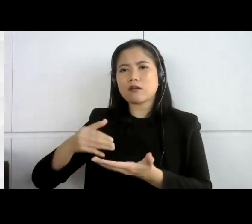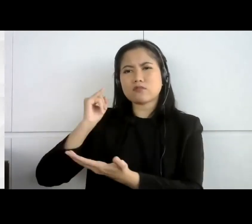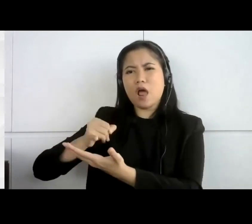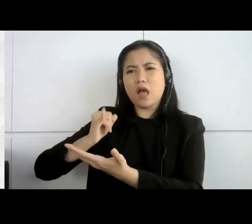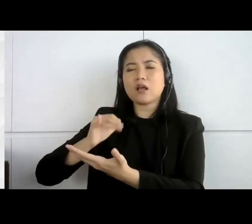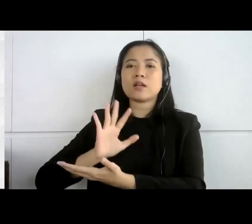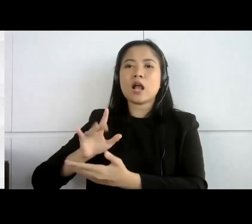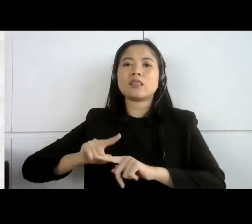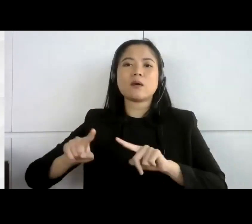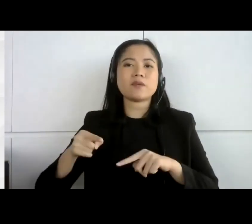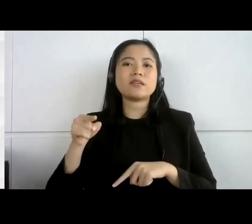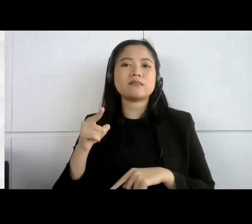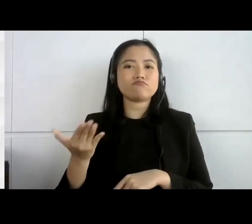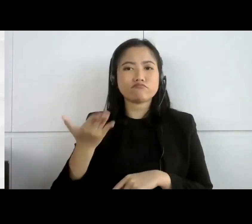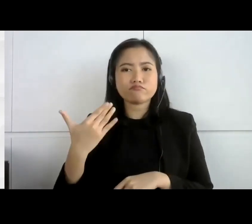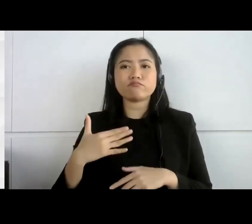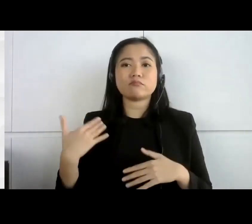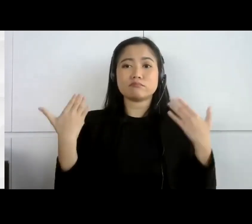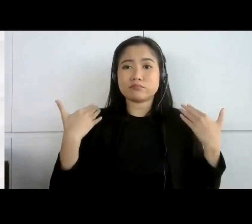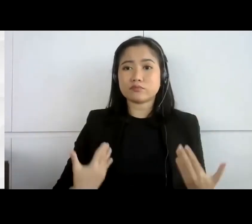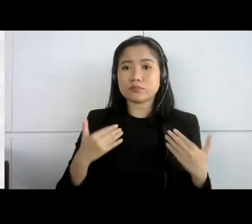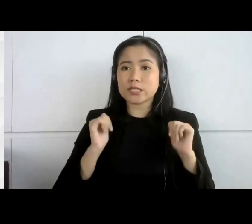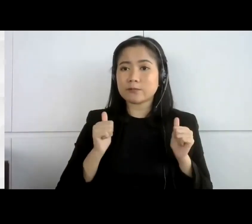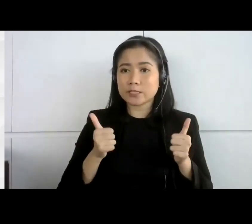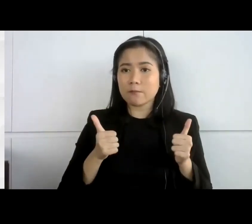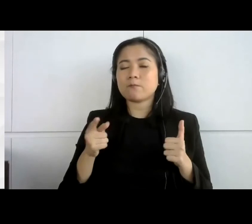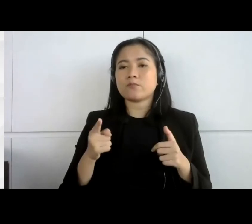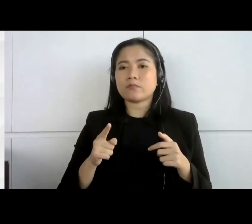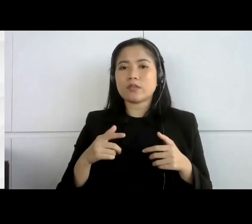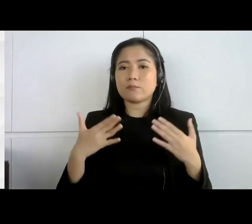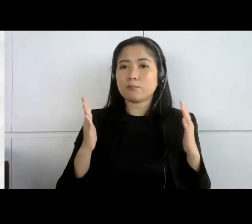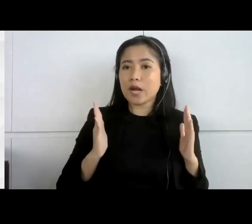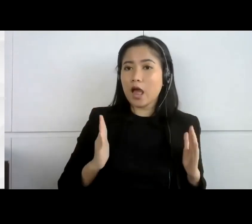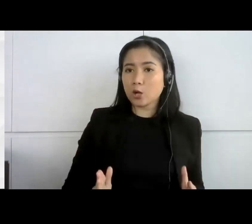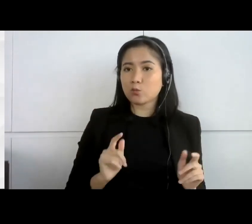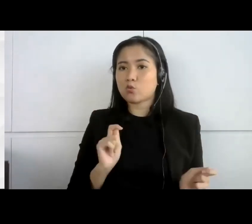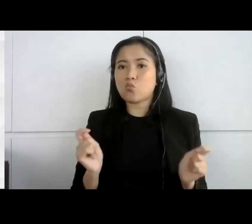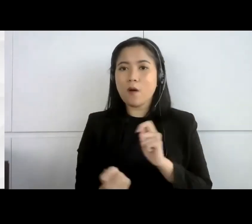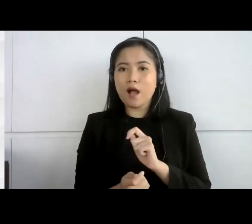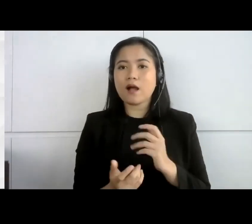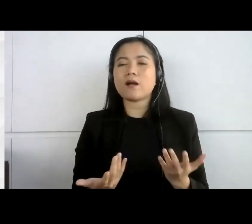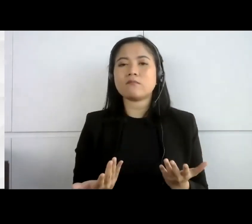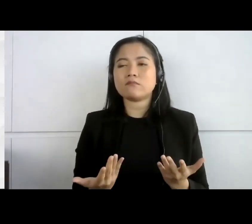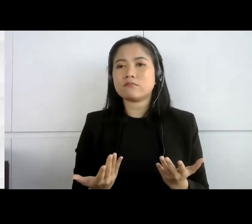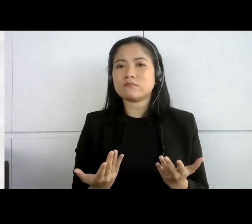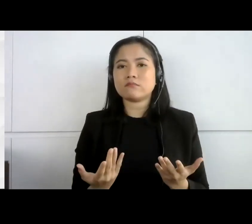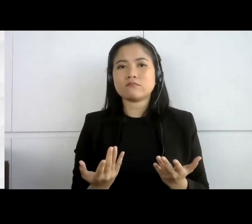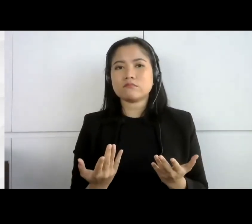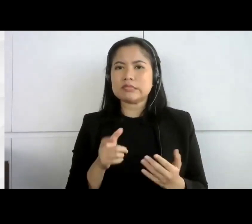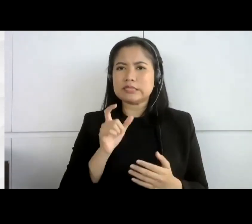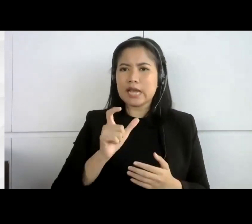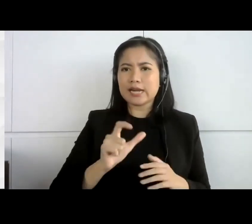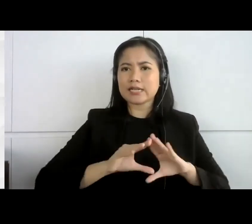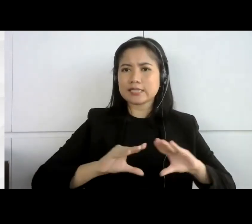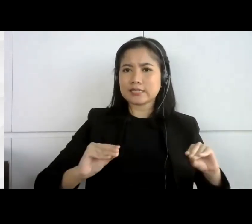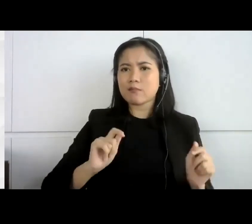kita persiapkan diri kita, mulai dari perubahan perilaku, perubahan irama kerja,